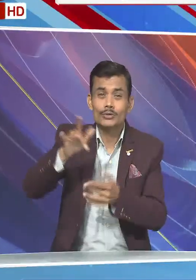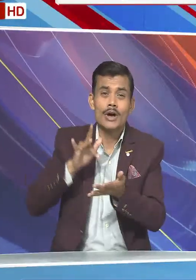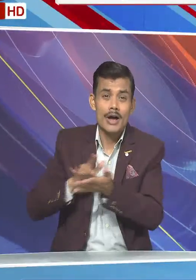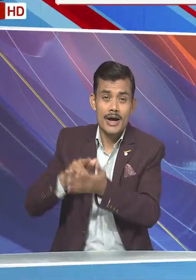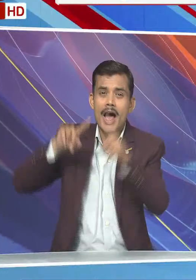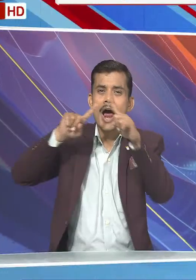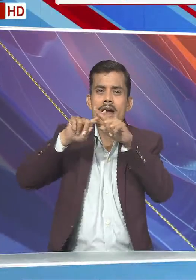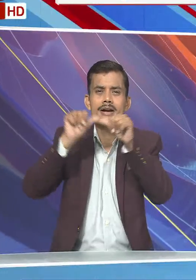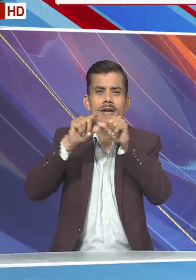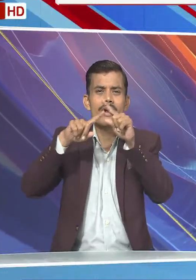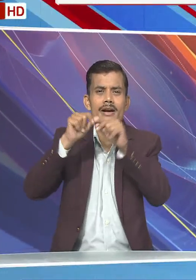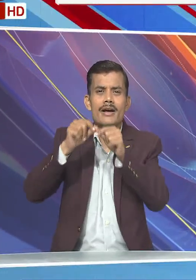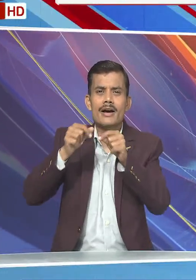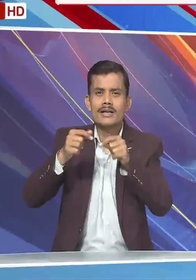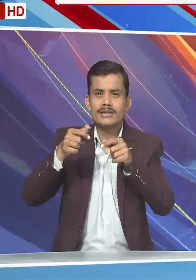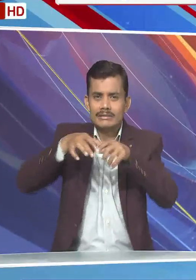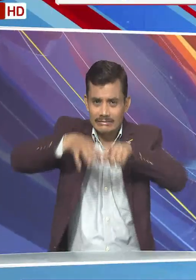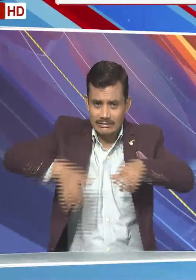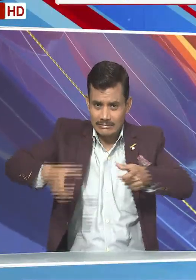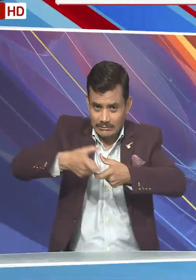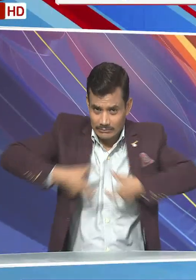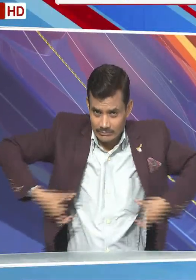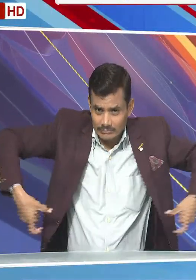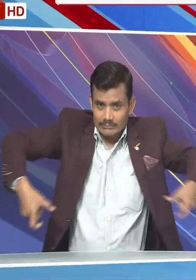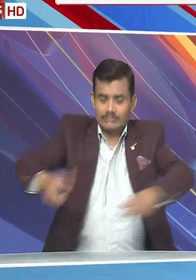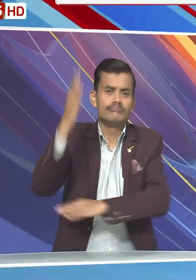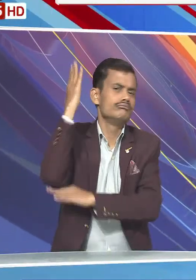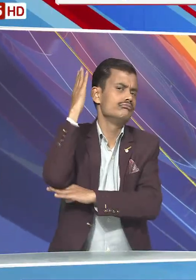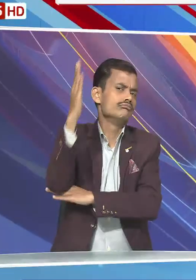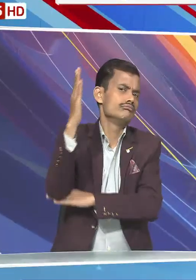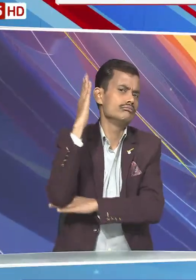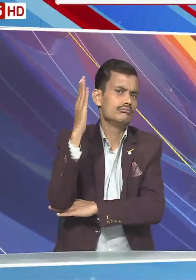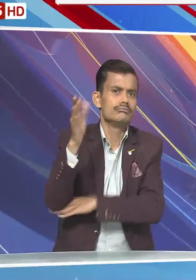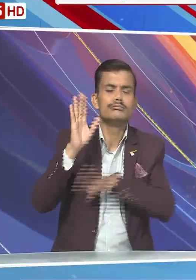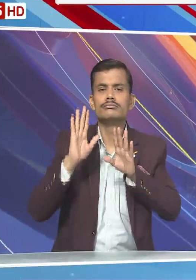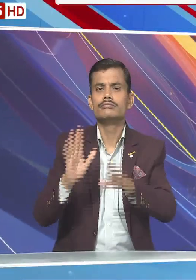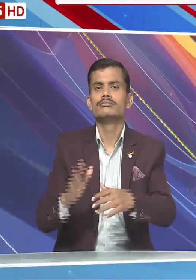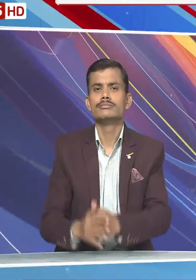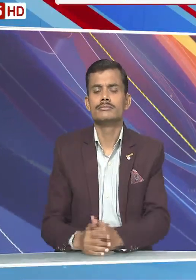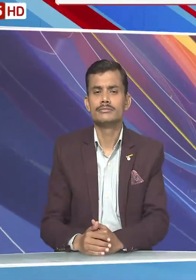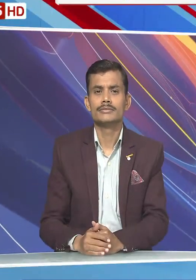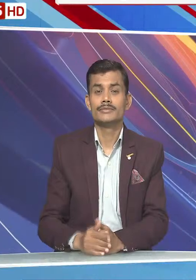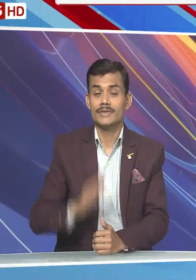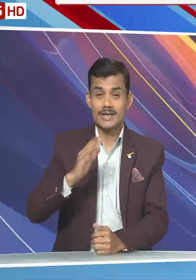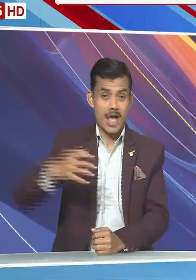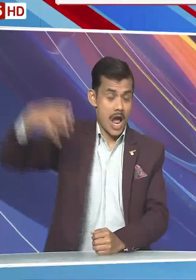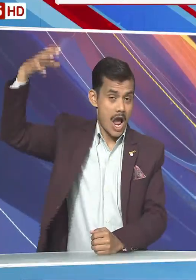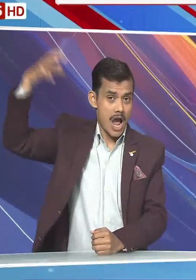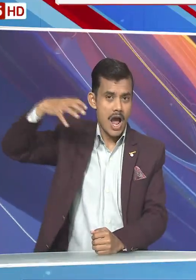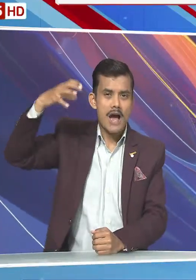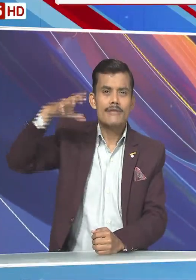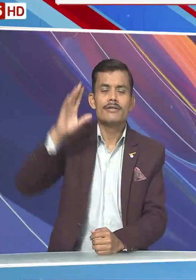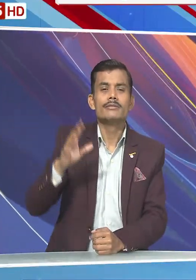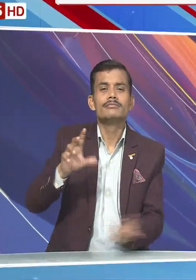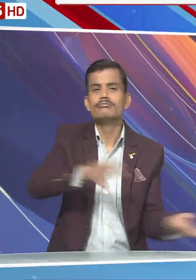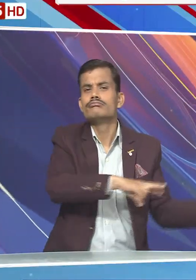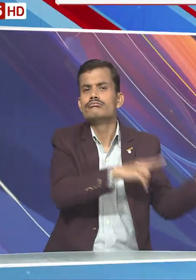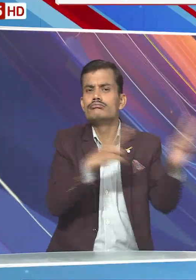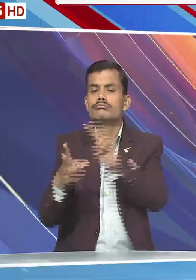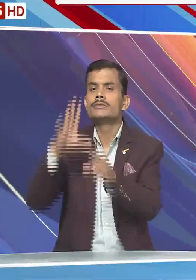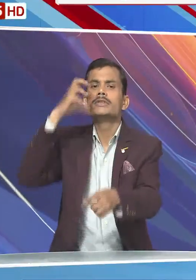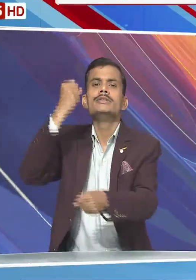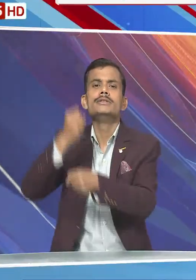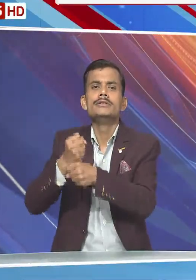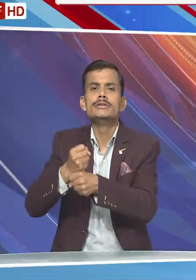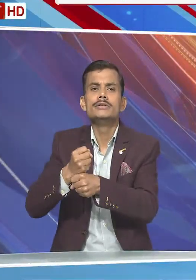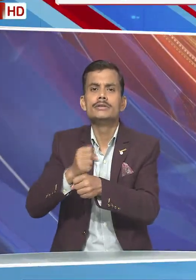टाटा कॉलेज मैदान में गृहमंत्री अमित शाह एक जनसभा को भी संबोधित करेंगे। दोपहर में गृह मंत्री छत्तीसगढ़ के लिए रवाना